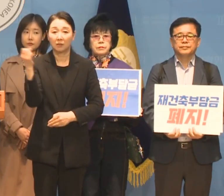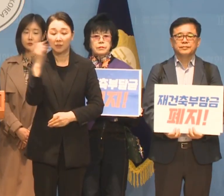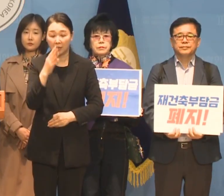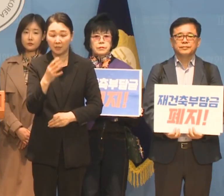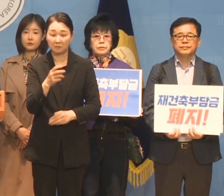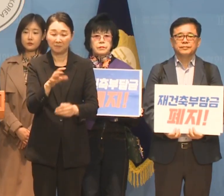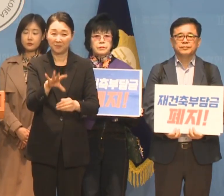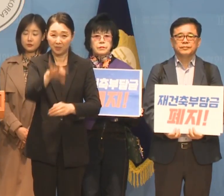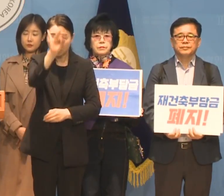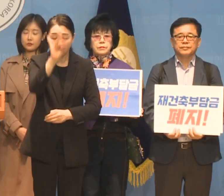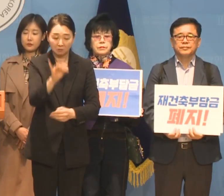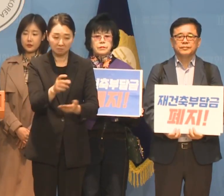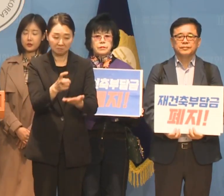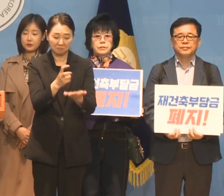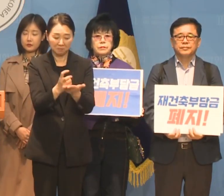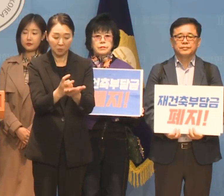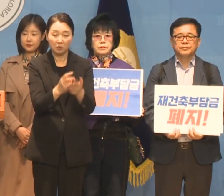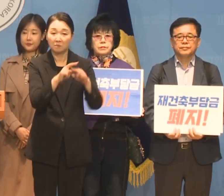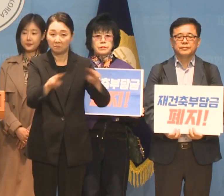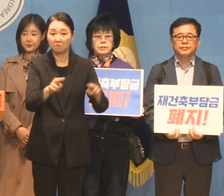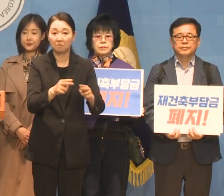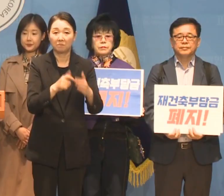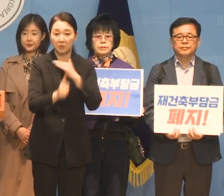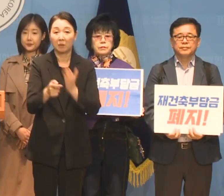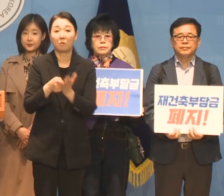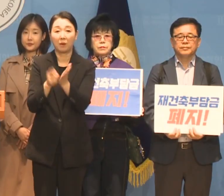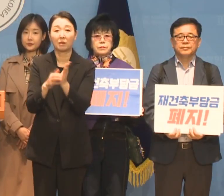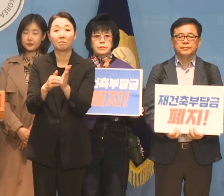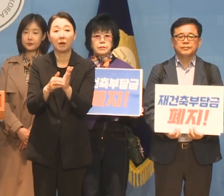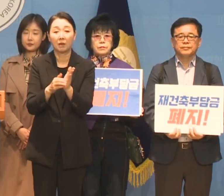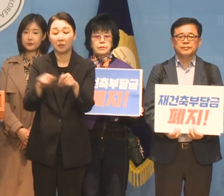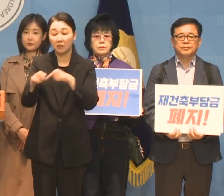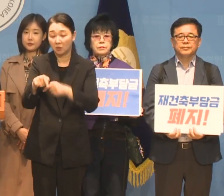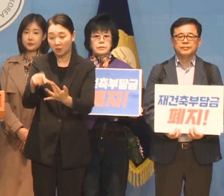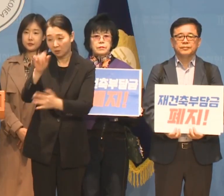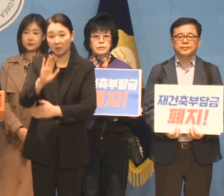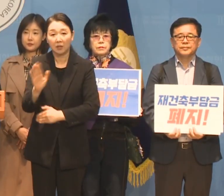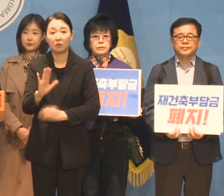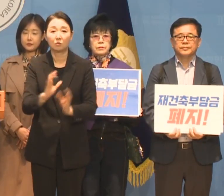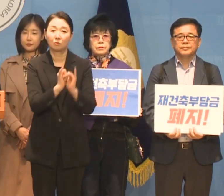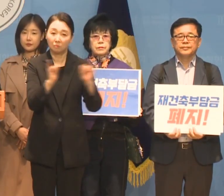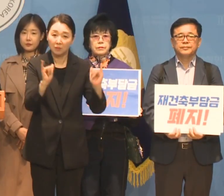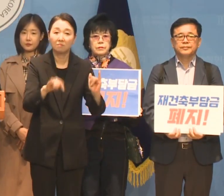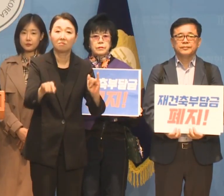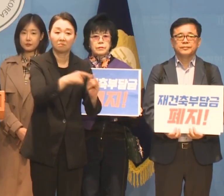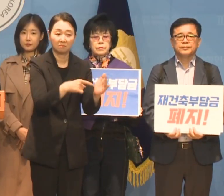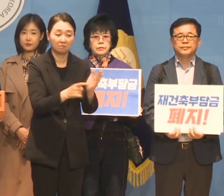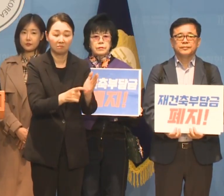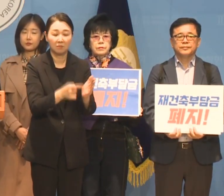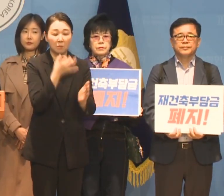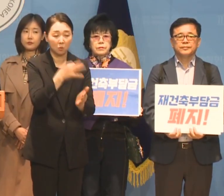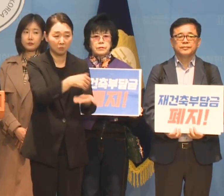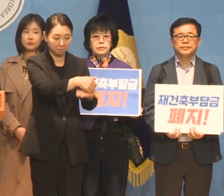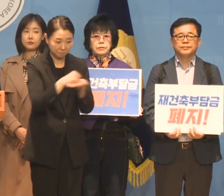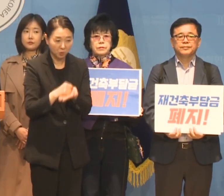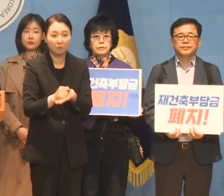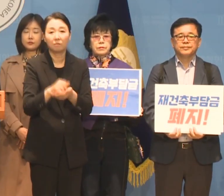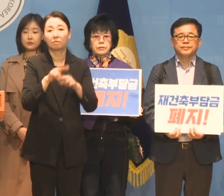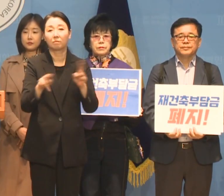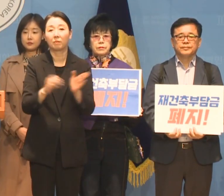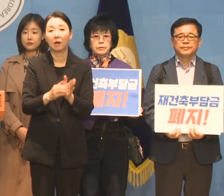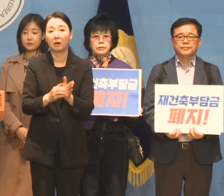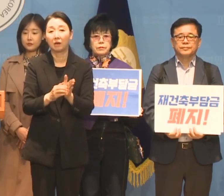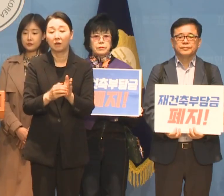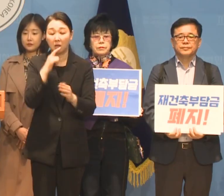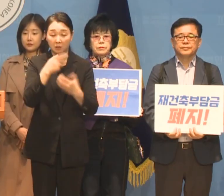재초환 폐지 법안을 대표 발의했습니다. 정치의 선택이 아니라 국민의 시급한 목소리였기 때문입니다.